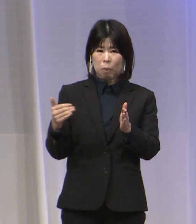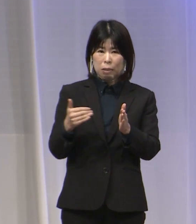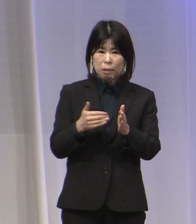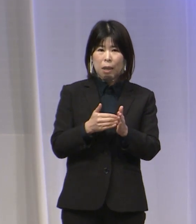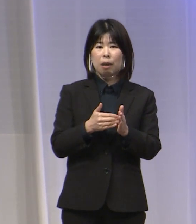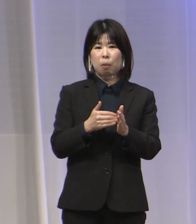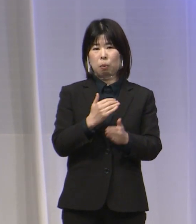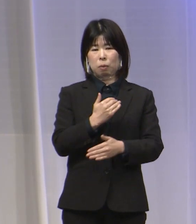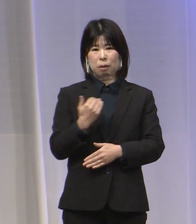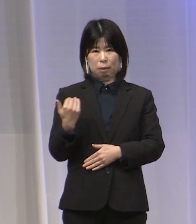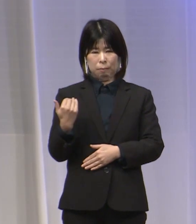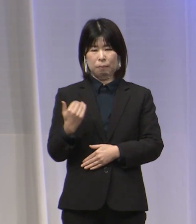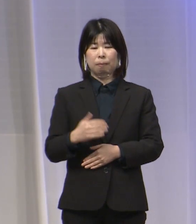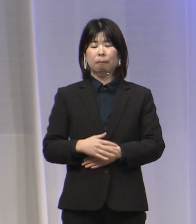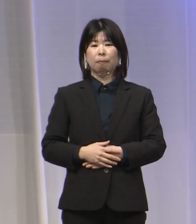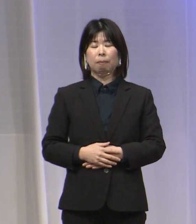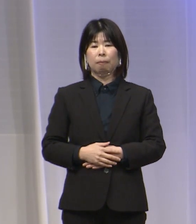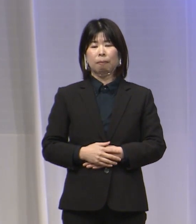た